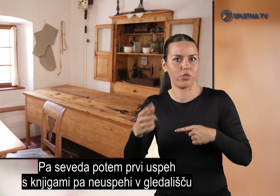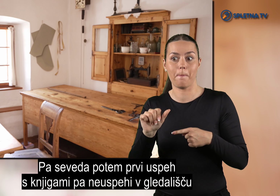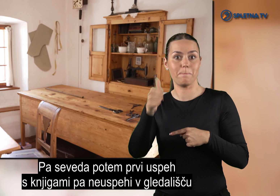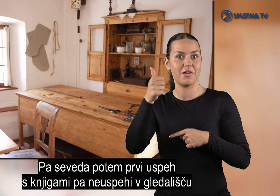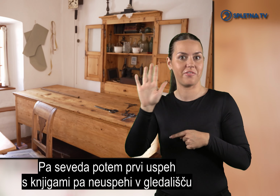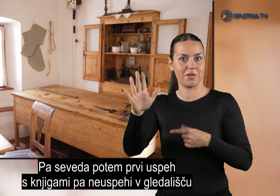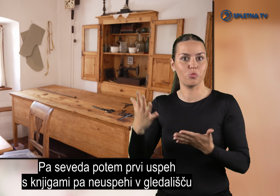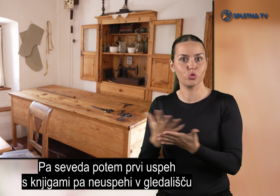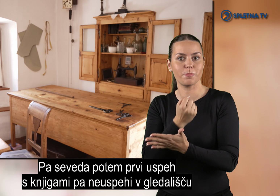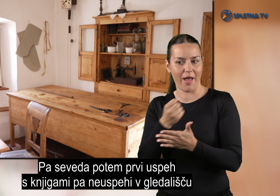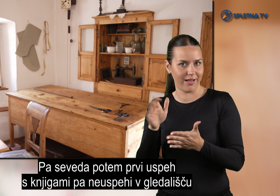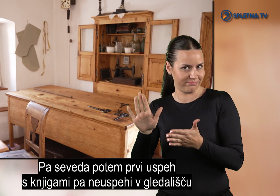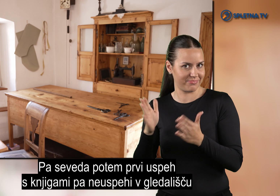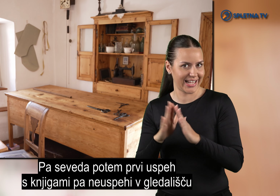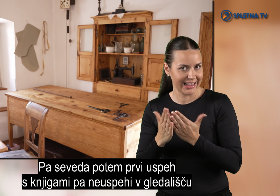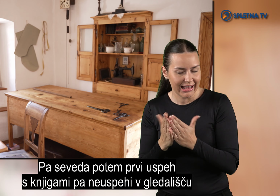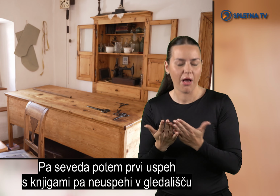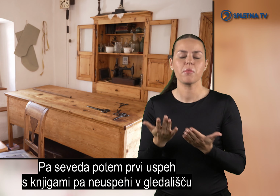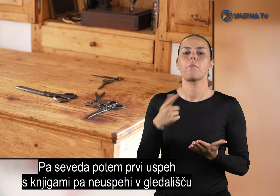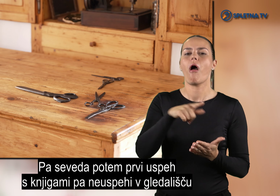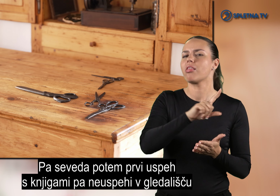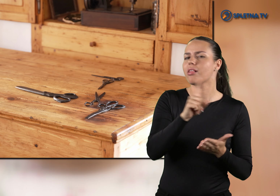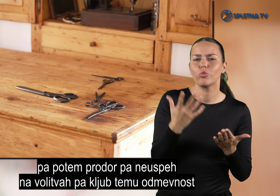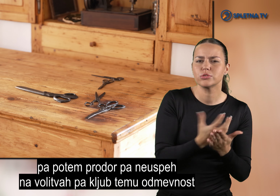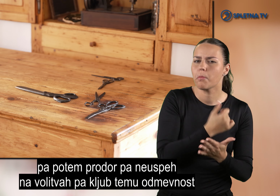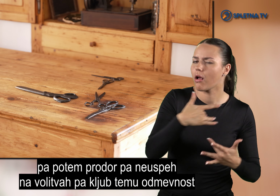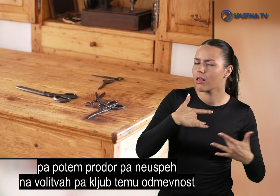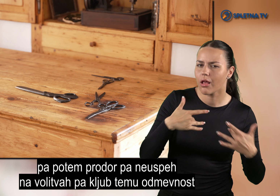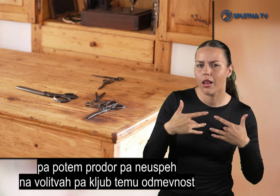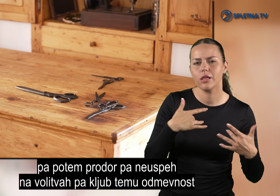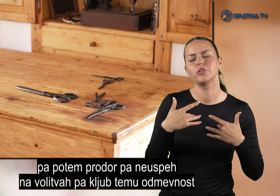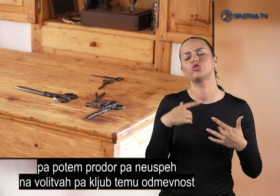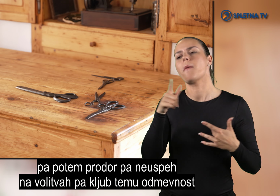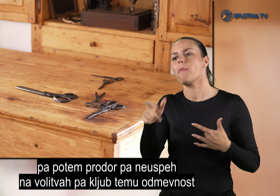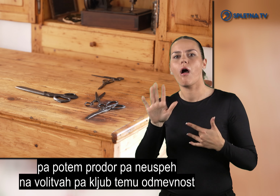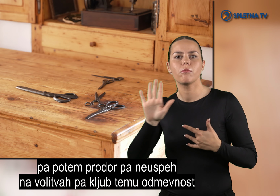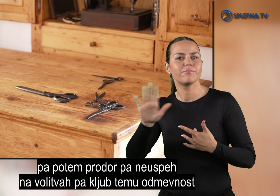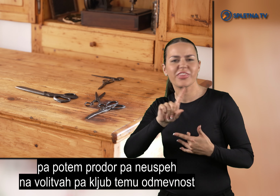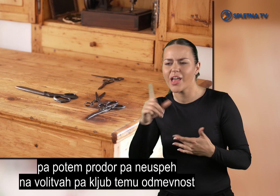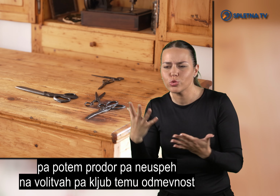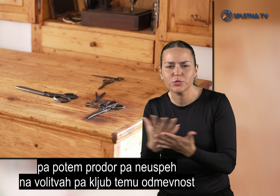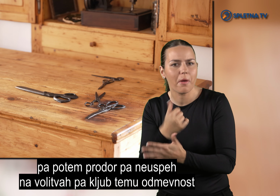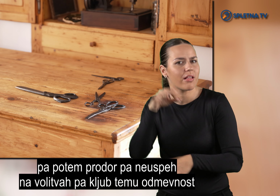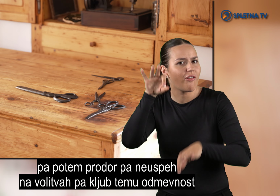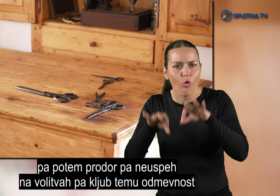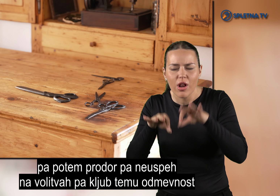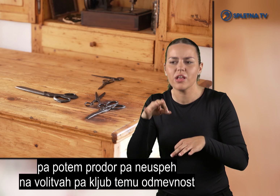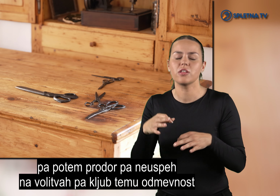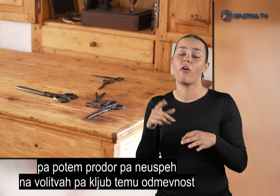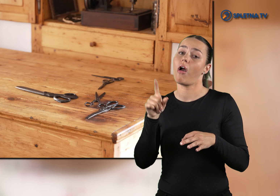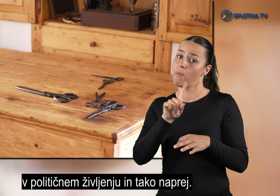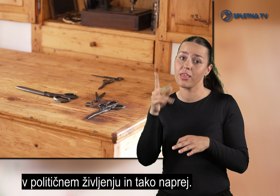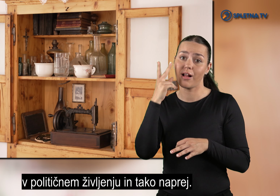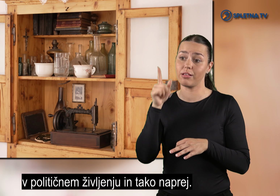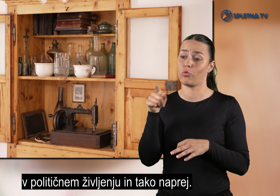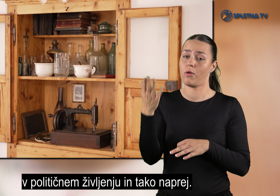pa neuspehi v gledališču, pa potem prodor, pa neuspeh na volitvah, pa kljub temu odmevnost v političnem